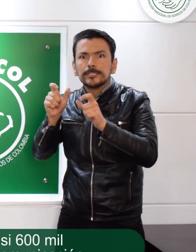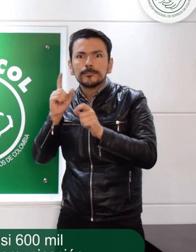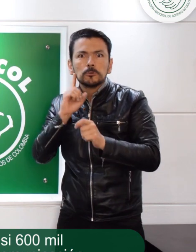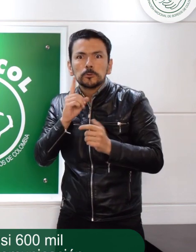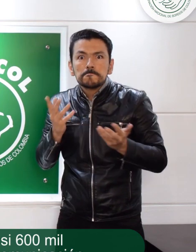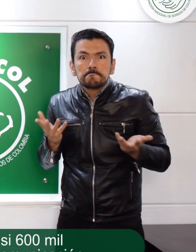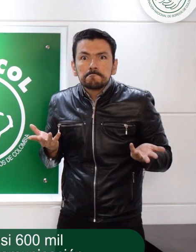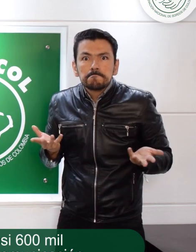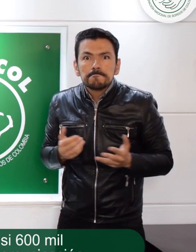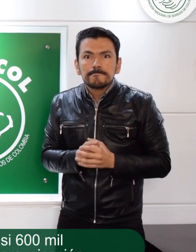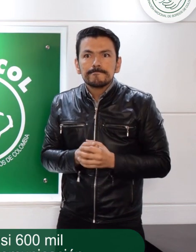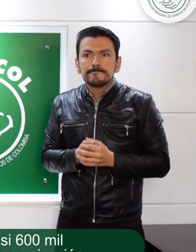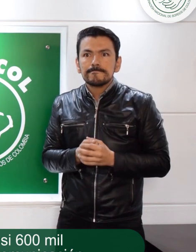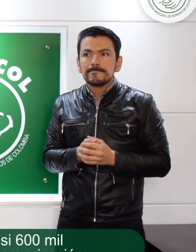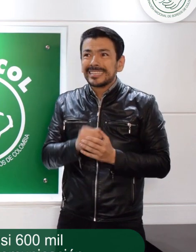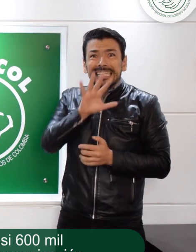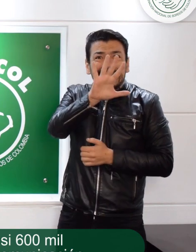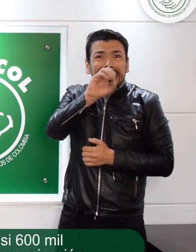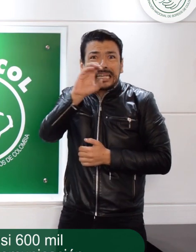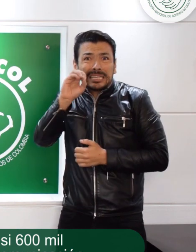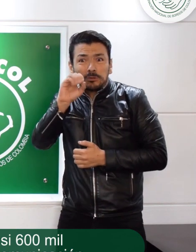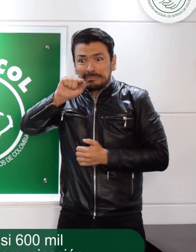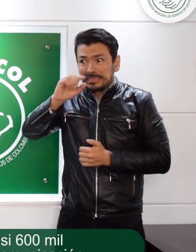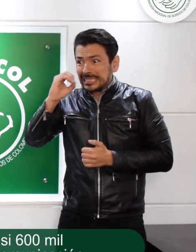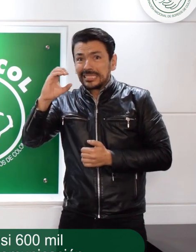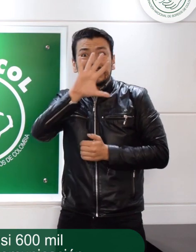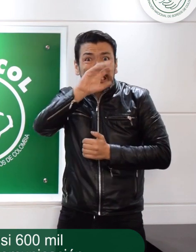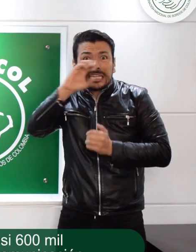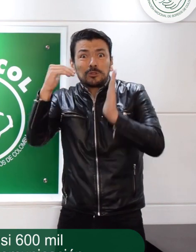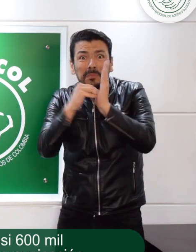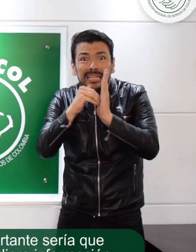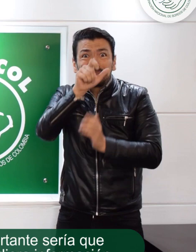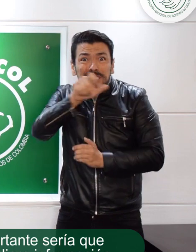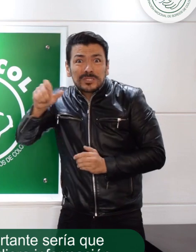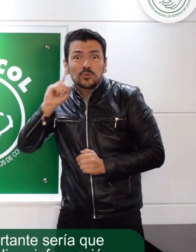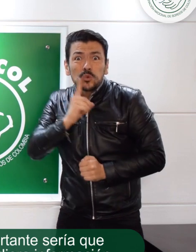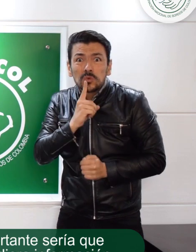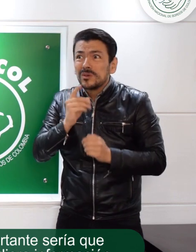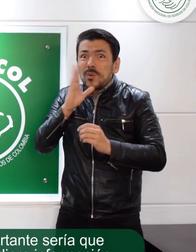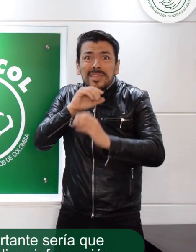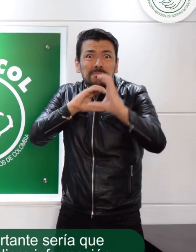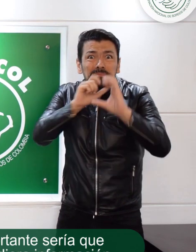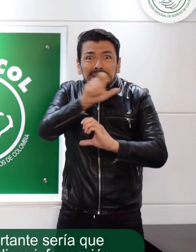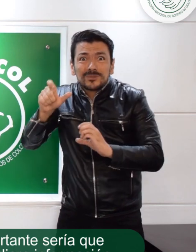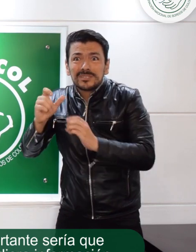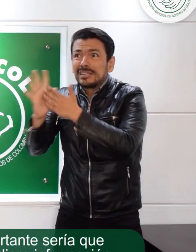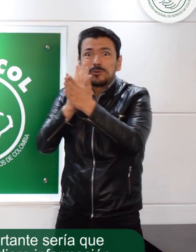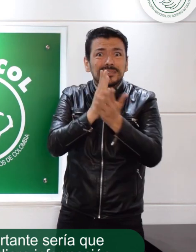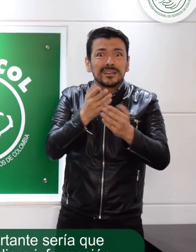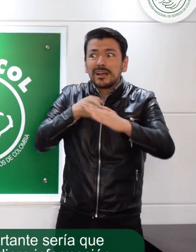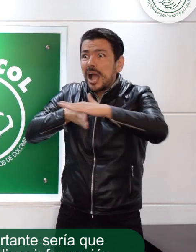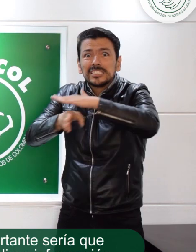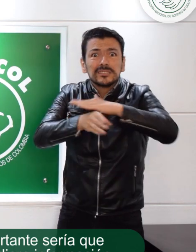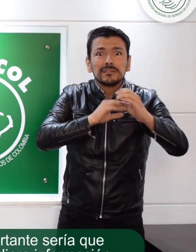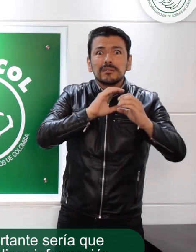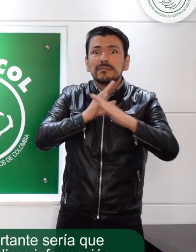Hombre, casi 600 mil colombianos hoy son sordos. Y la comunicación de los medios nacionales, oiga, qué importante